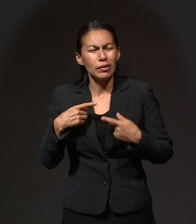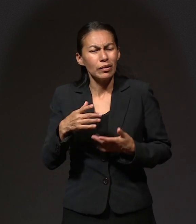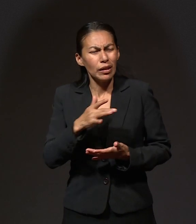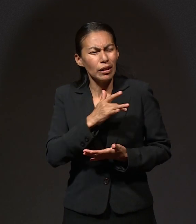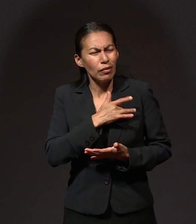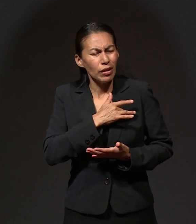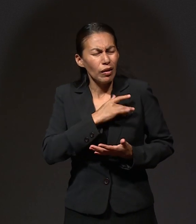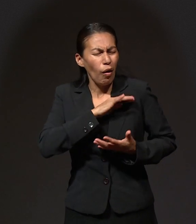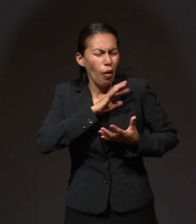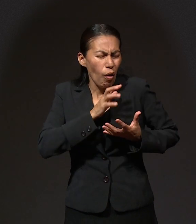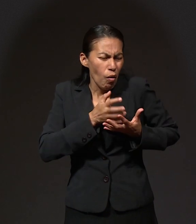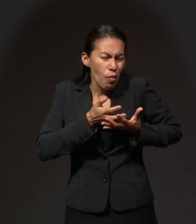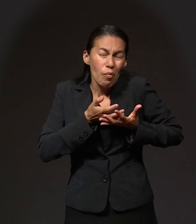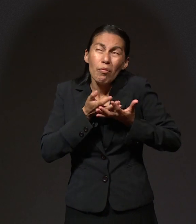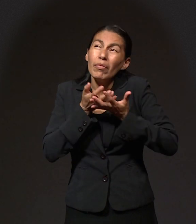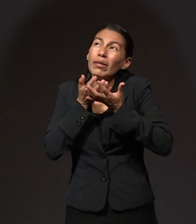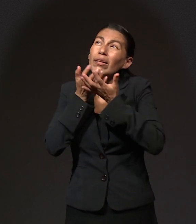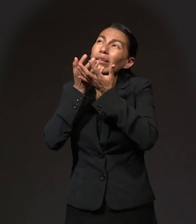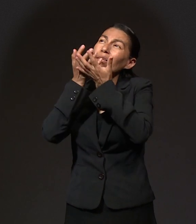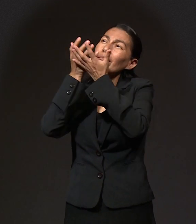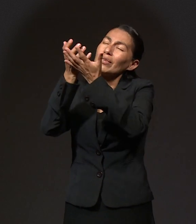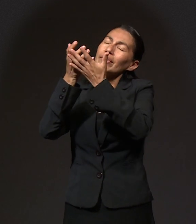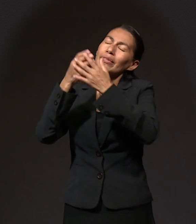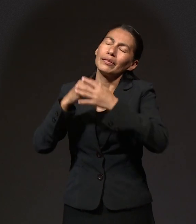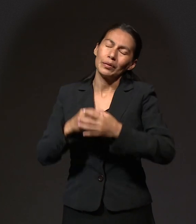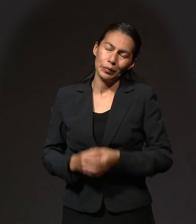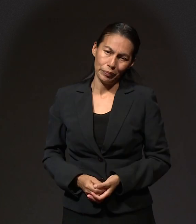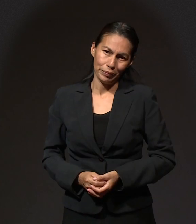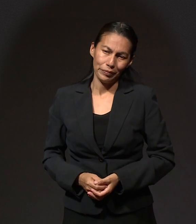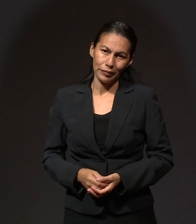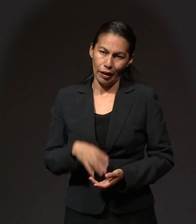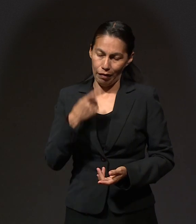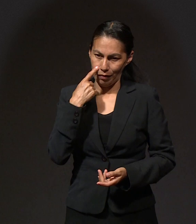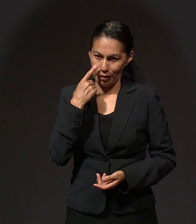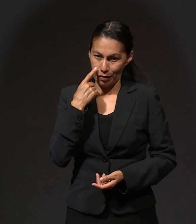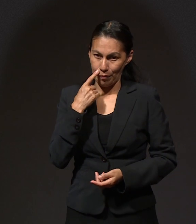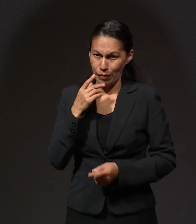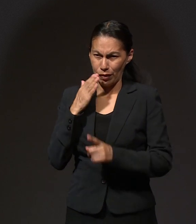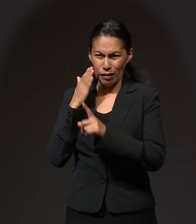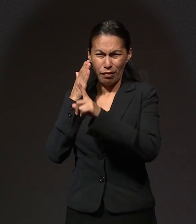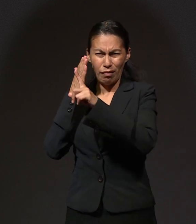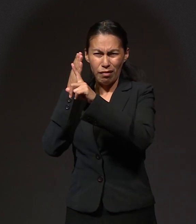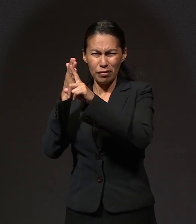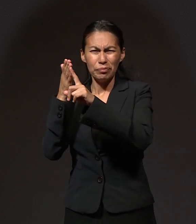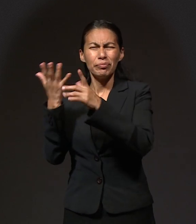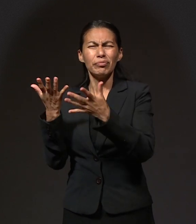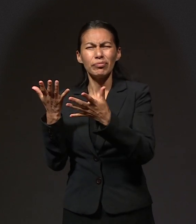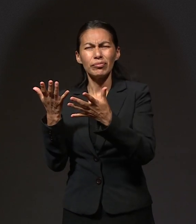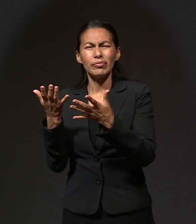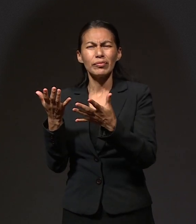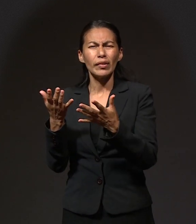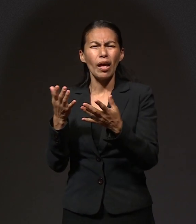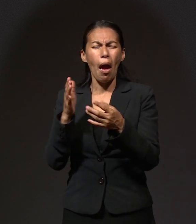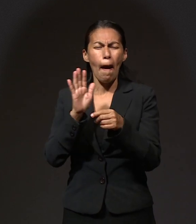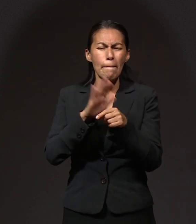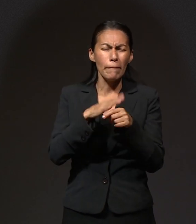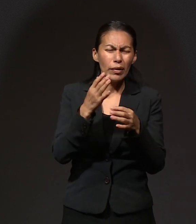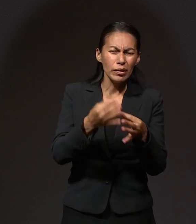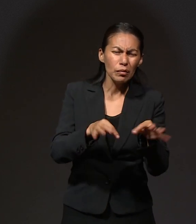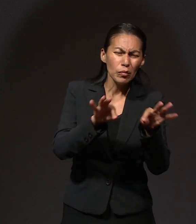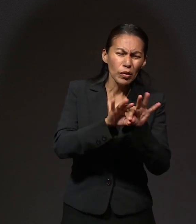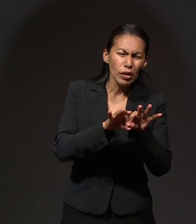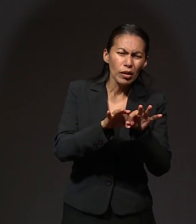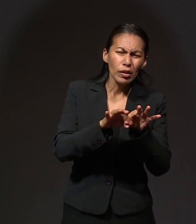late de Él. Ahora, yo quiero hacer énfasis en esto. La oración y la Biblia. Un joven me preguntó una vez, Pastor, ¿qué es más